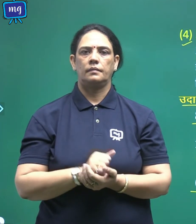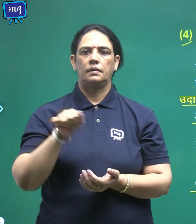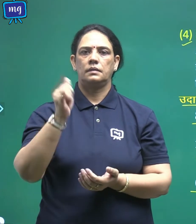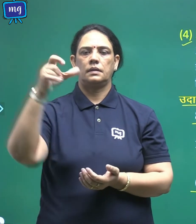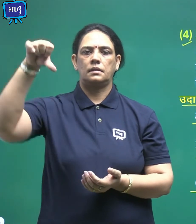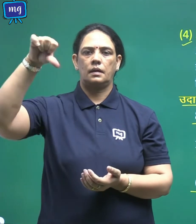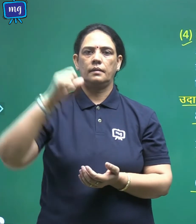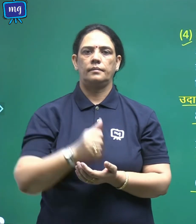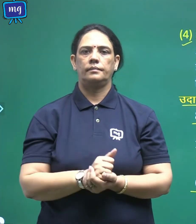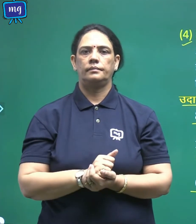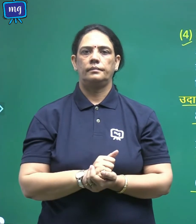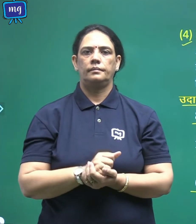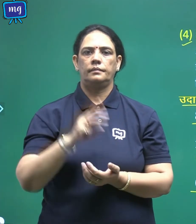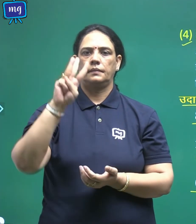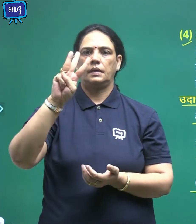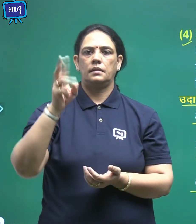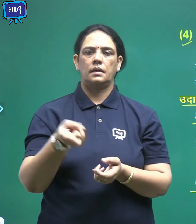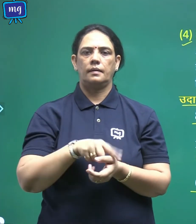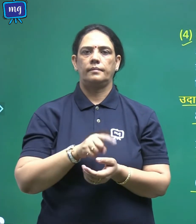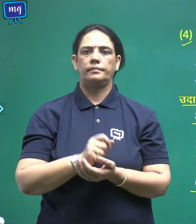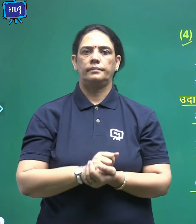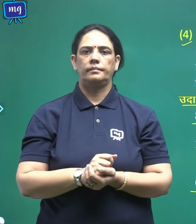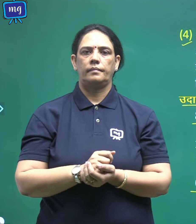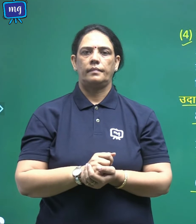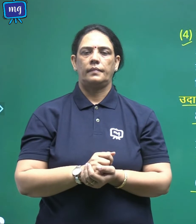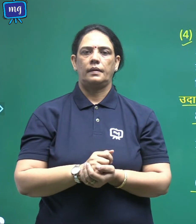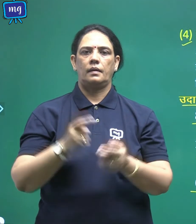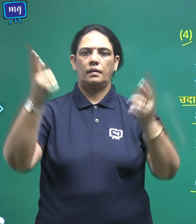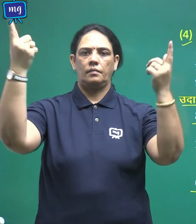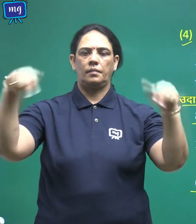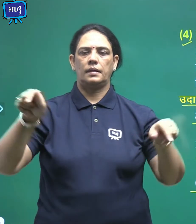69 3 से विभाज्य है।